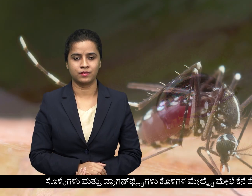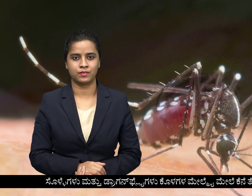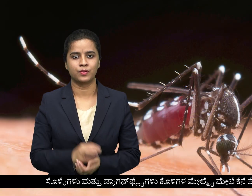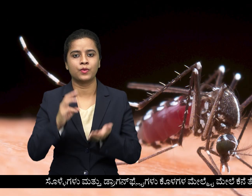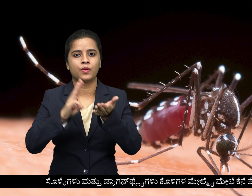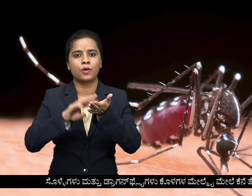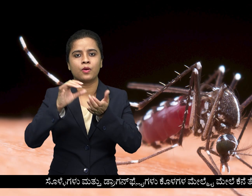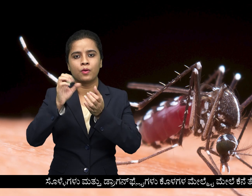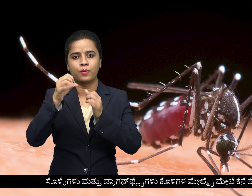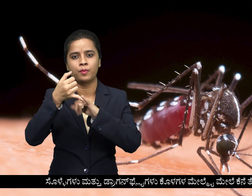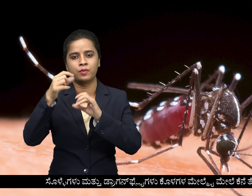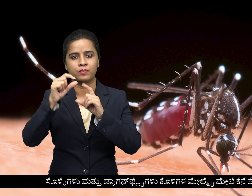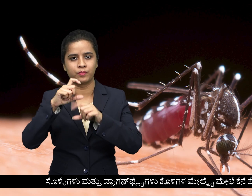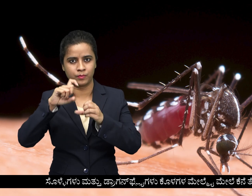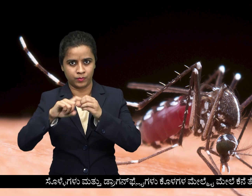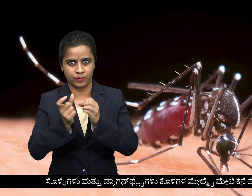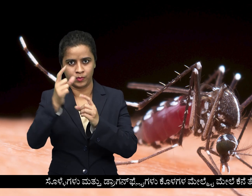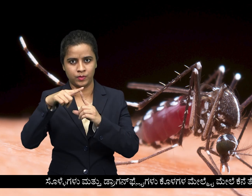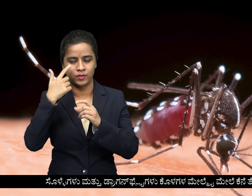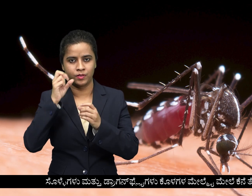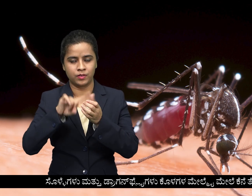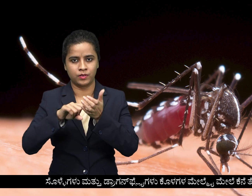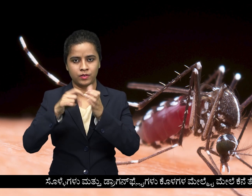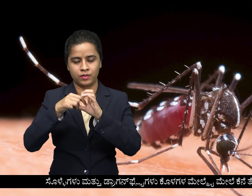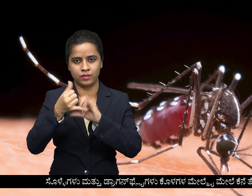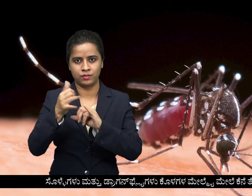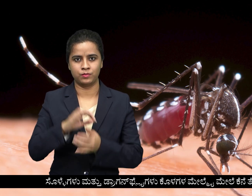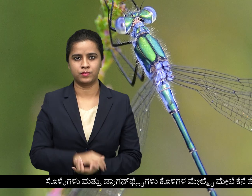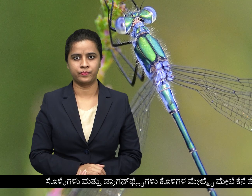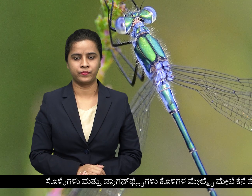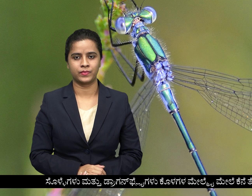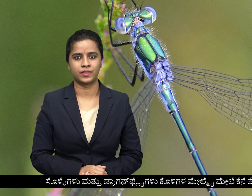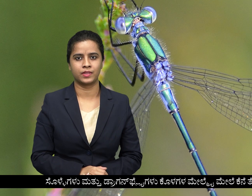ಸೊಳ್ಳೆಗಳು ಮತ್ತು ಡ್ರ್ಯಾಗನ್ ಫ್ಲೈಗಳು ಕೊಳಗಳ ಮೇಲ್ಮೈ ಮೇಲೆ ಕೆನೆ ತೆಗೆಯಬಹುದು.